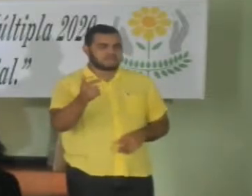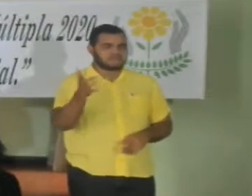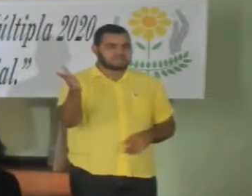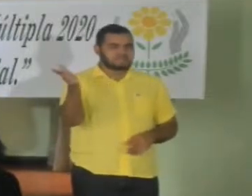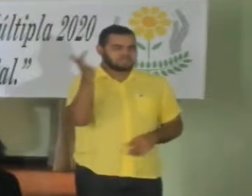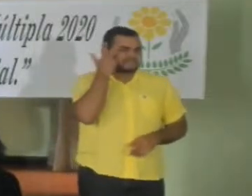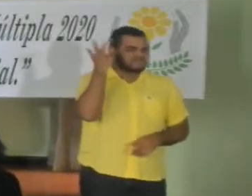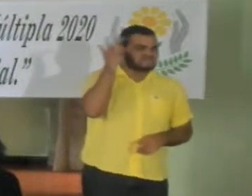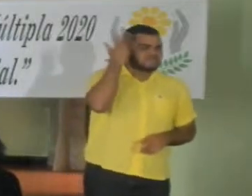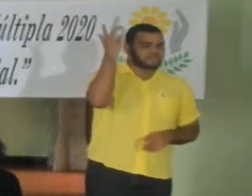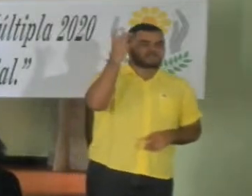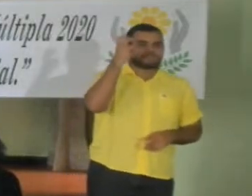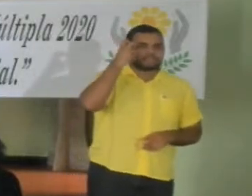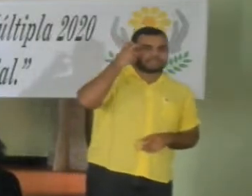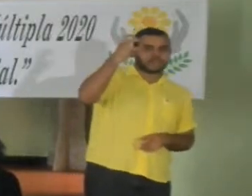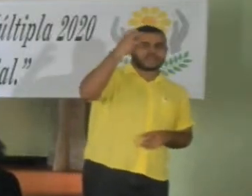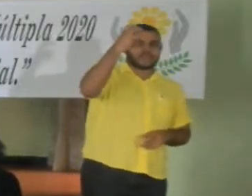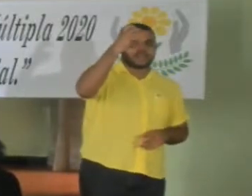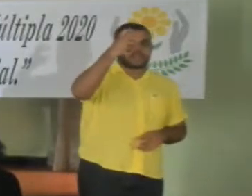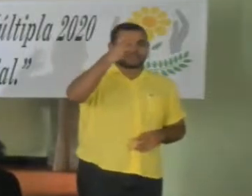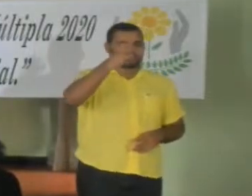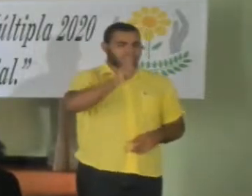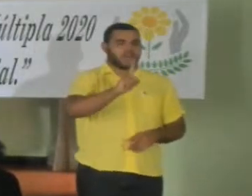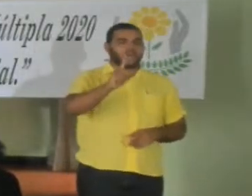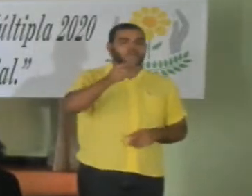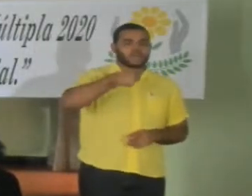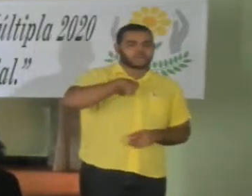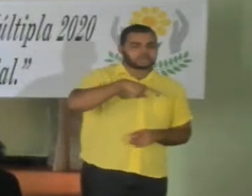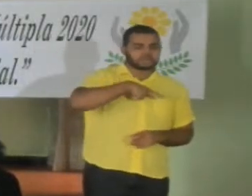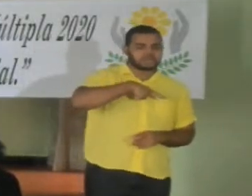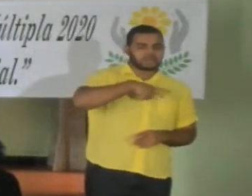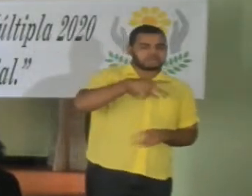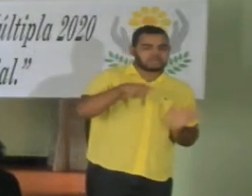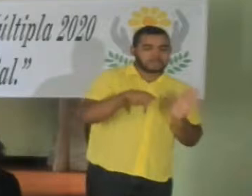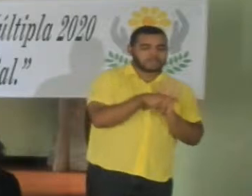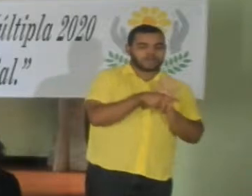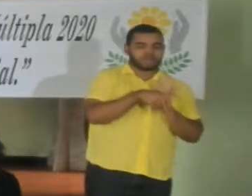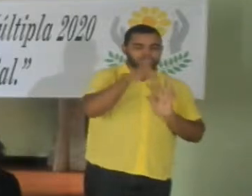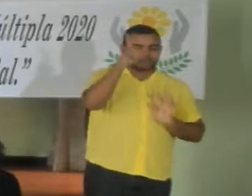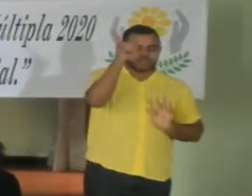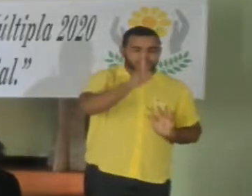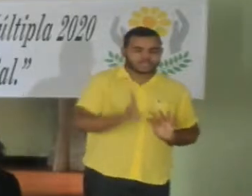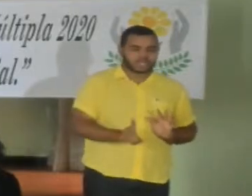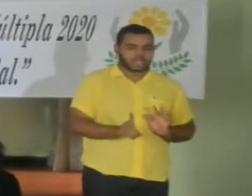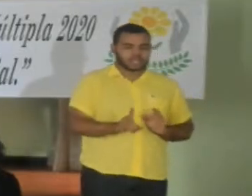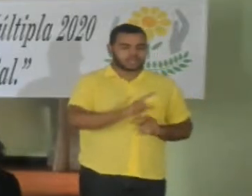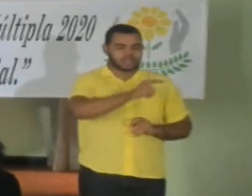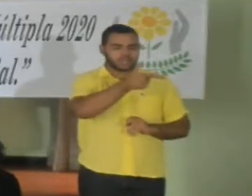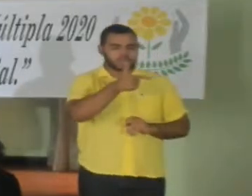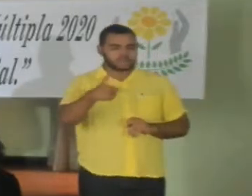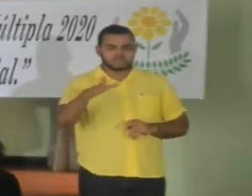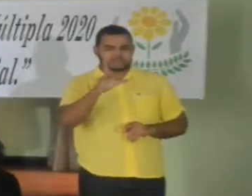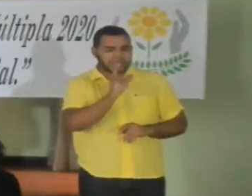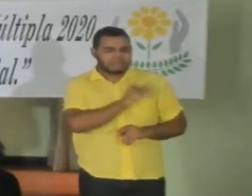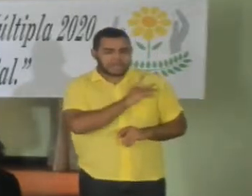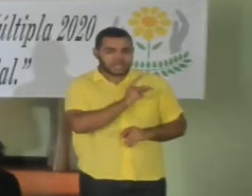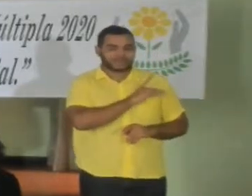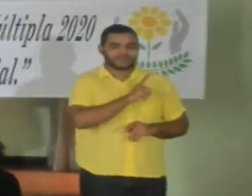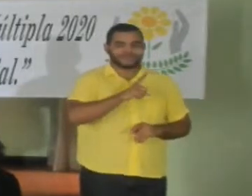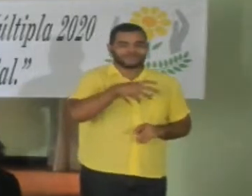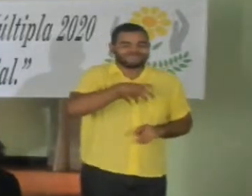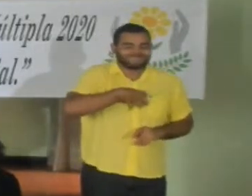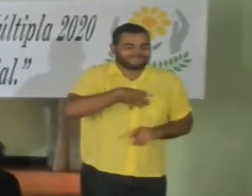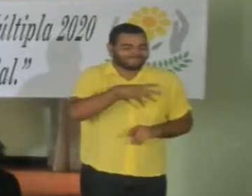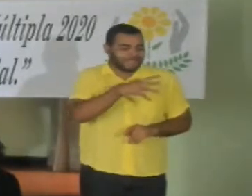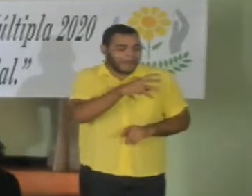Eu sou uma pessoa com as minhas deficiências, que não tem medo, medo de ser amoroso.